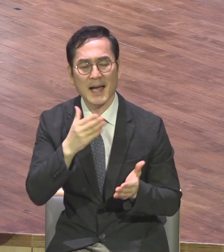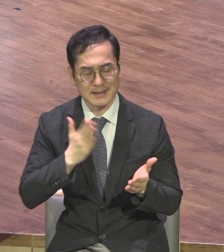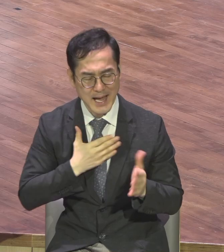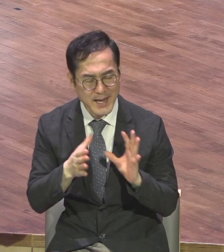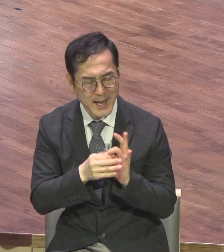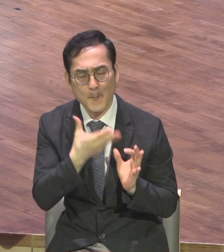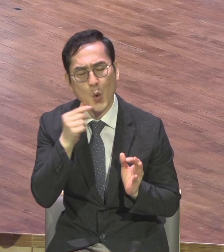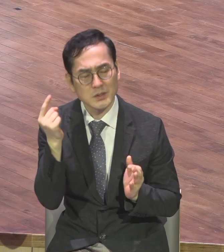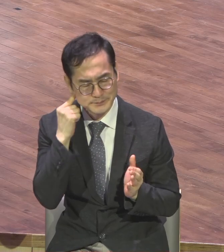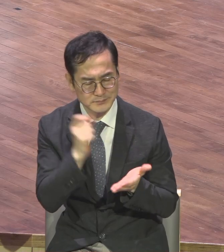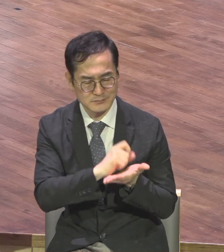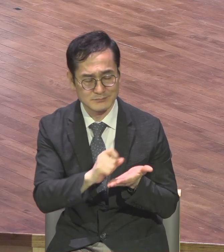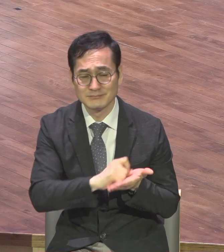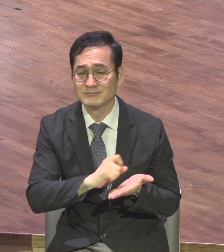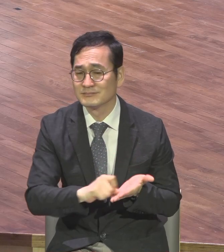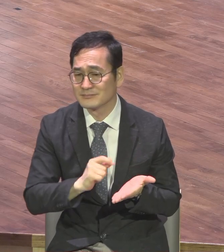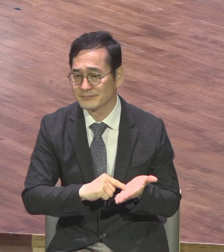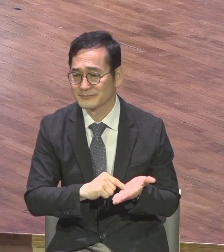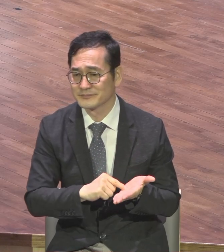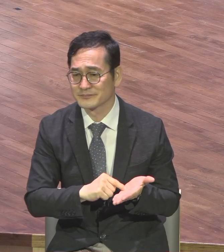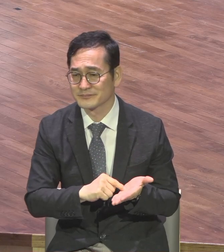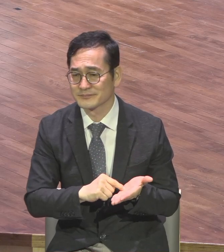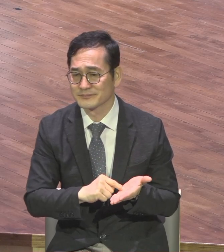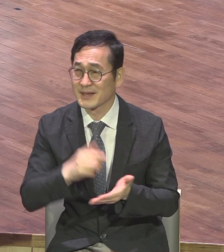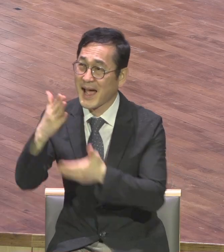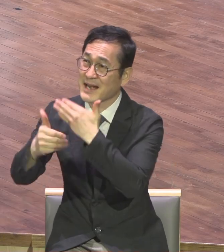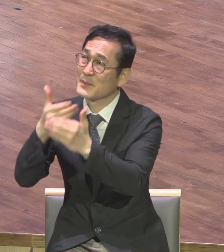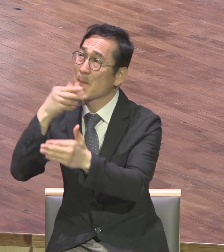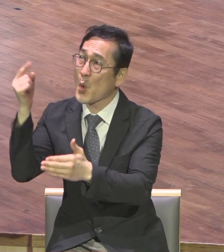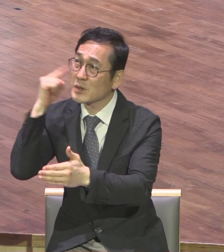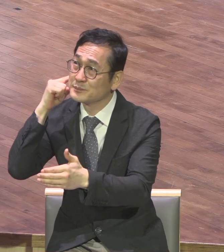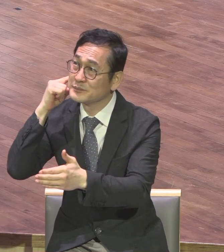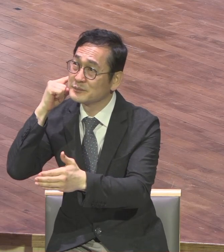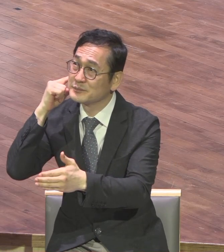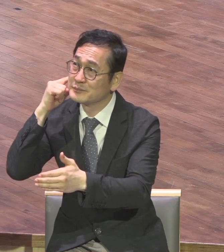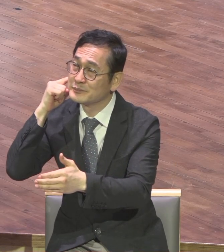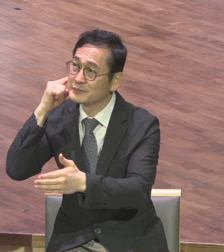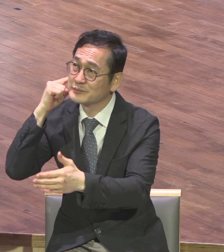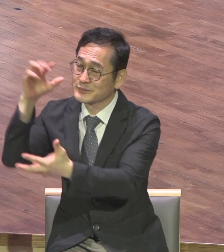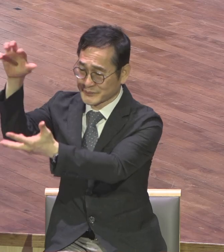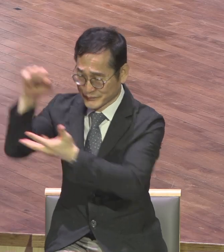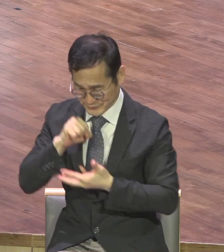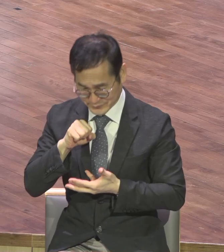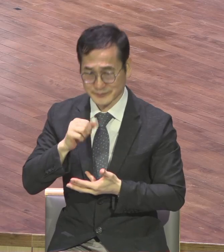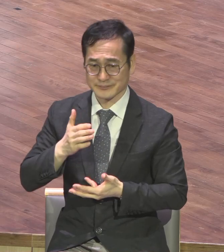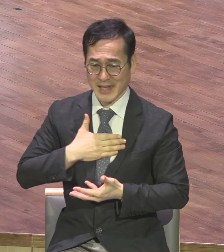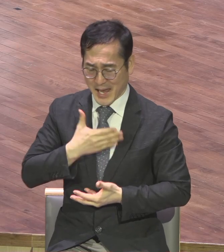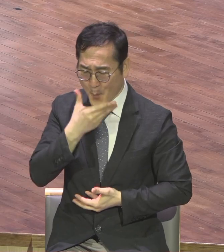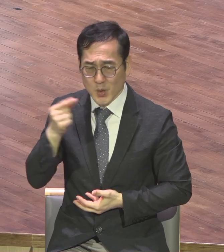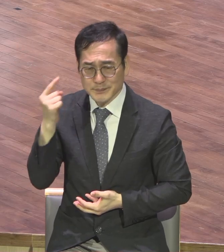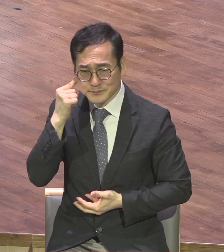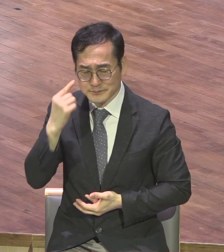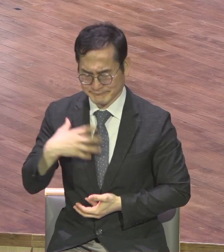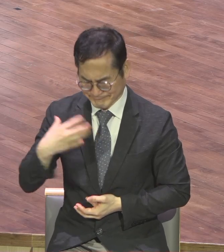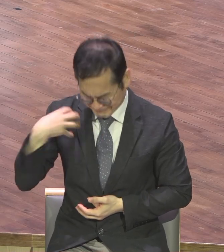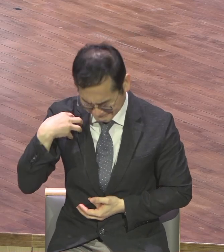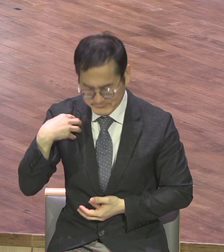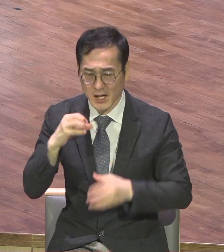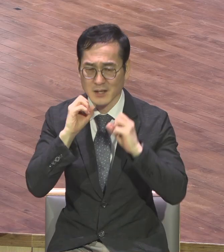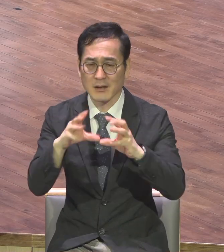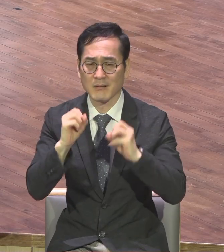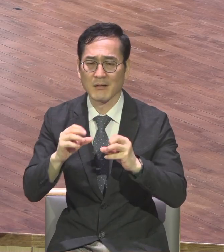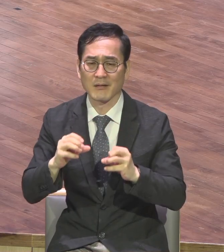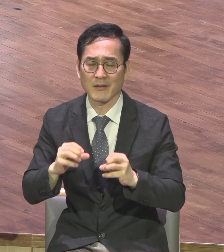하나님의 복음이 나의 복음으로 각인 뿌리 체질이 되었다. 그리고